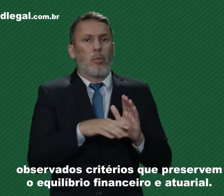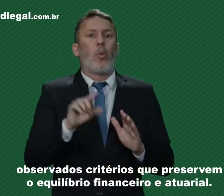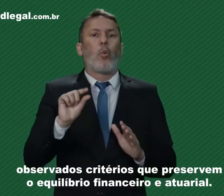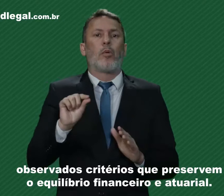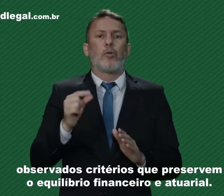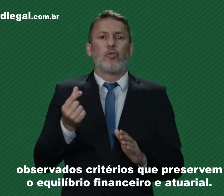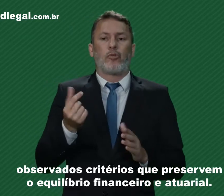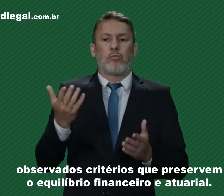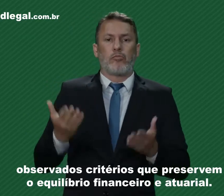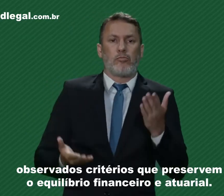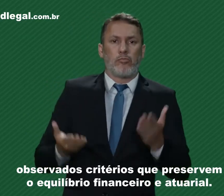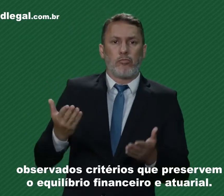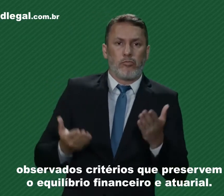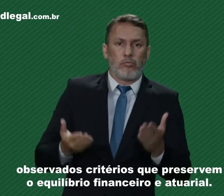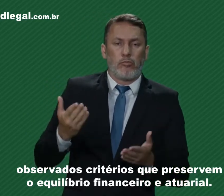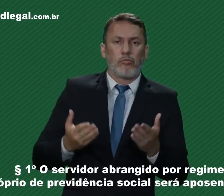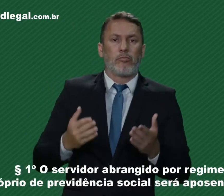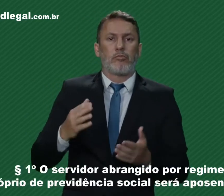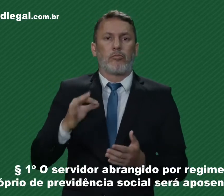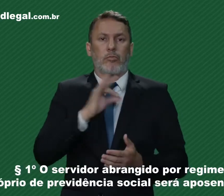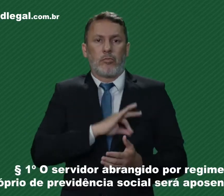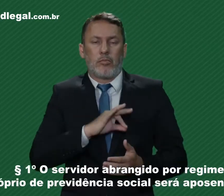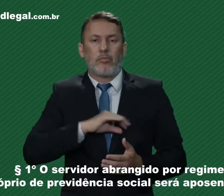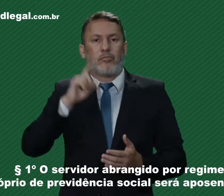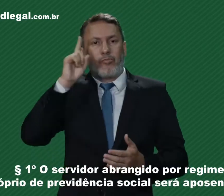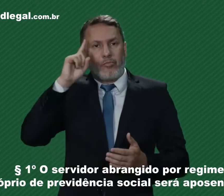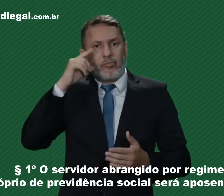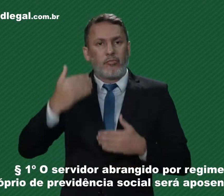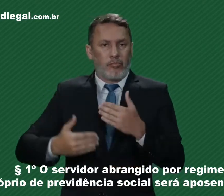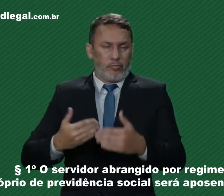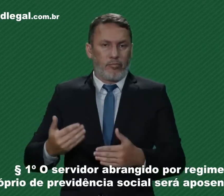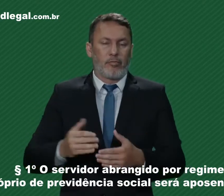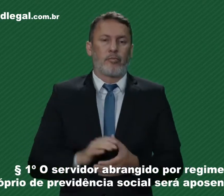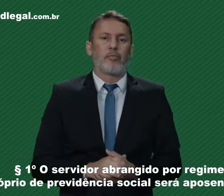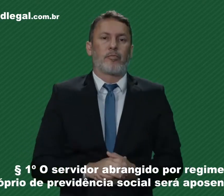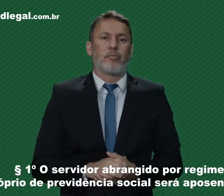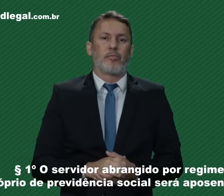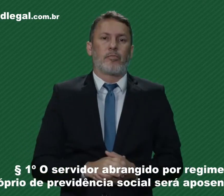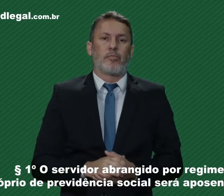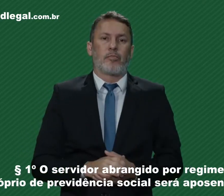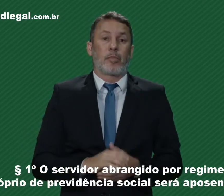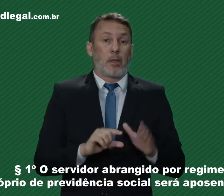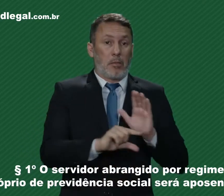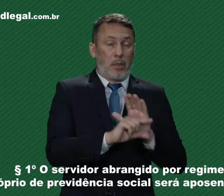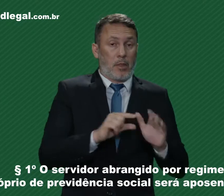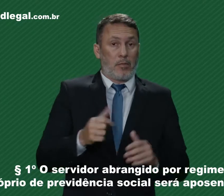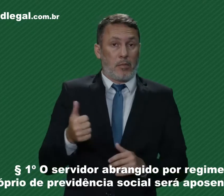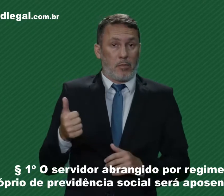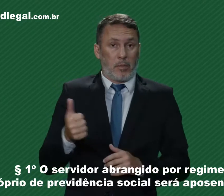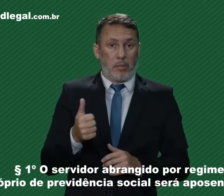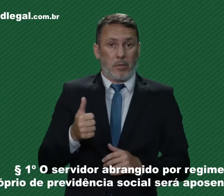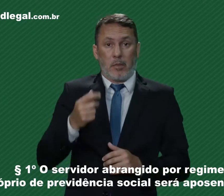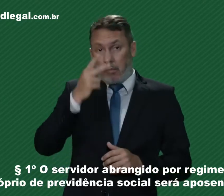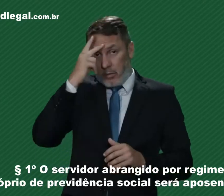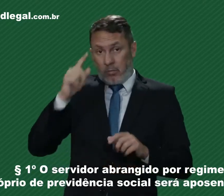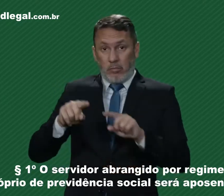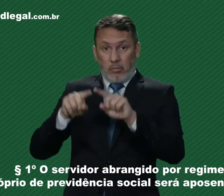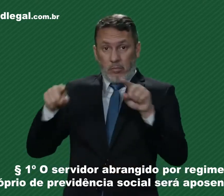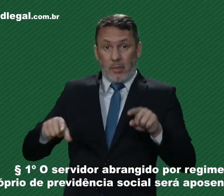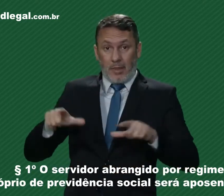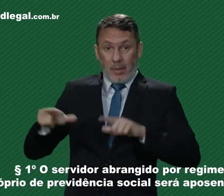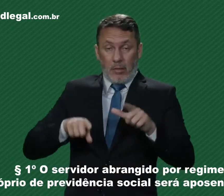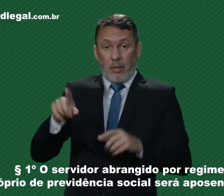equilíbrio financeiro e atuarial. Parágrafo 1º. O servidor abrangido por regime próprio de